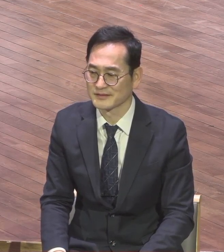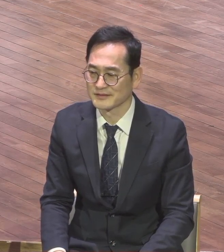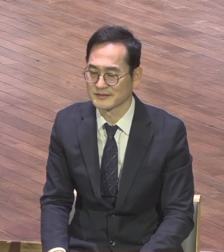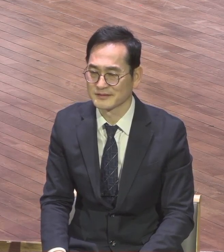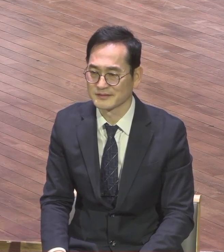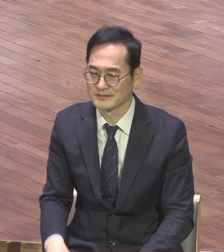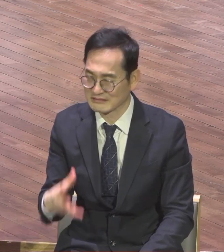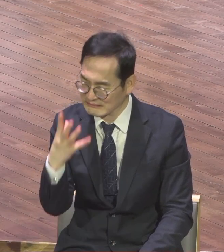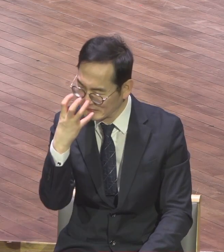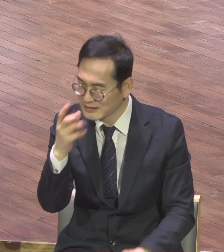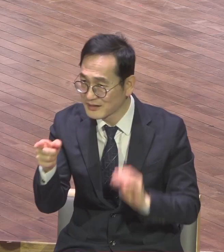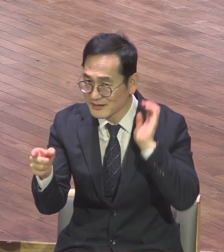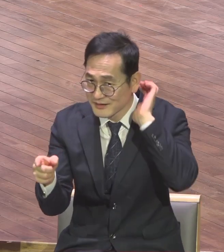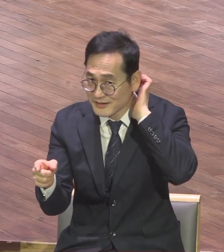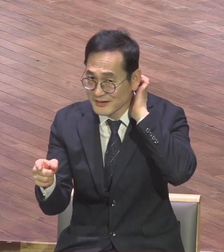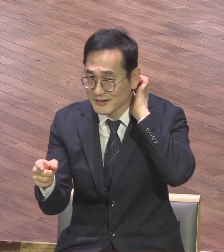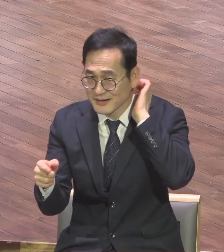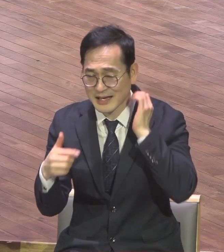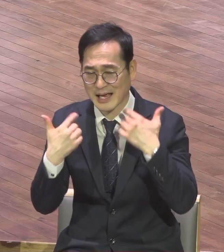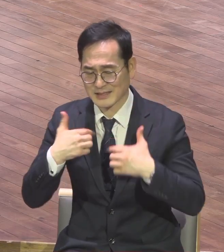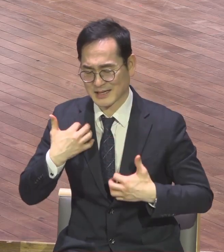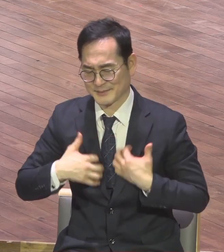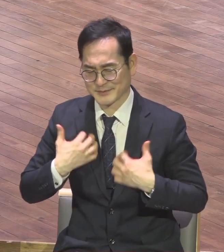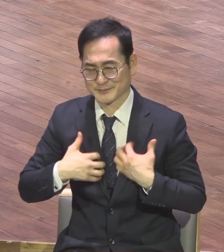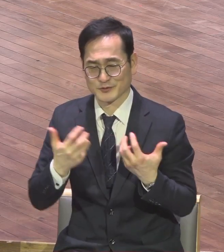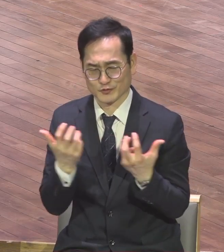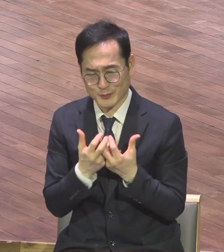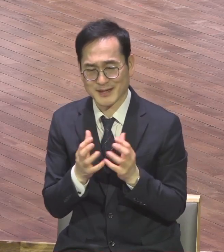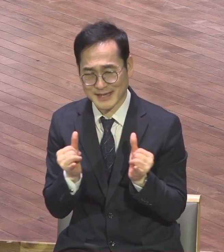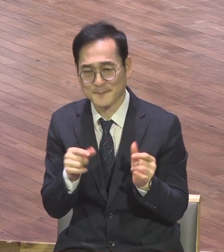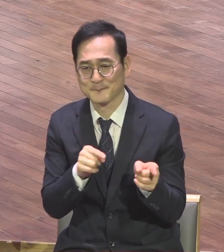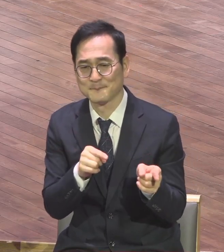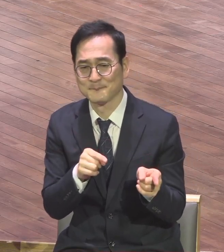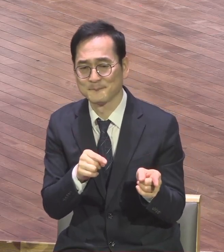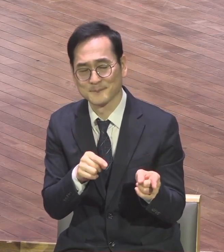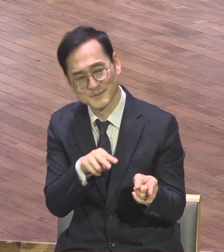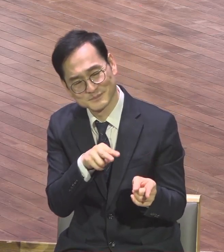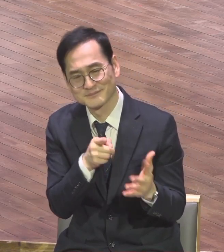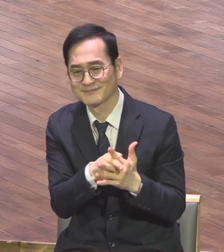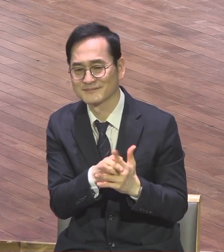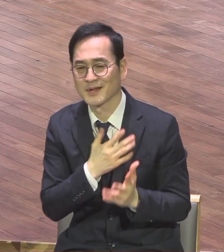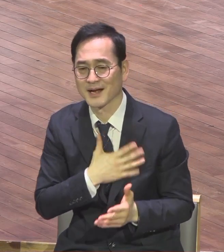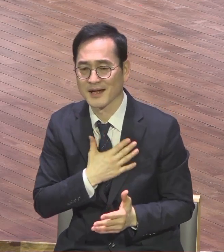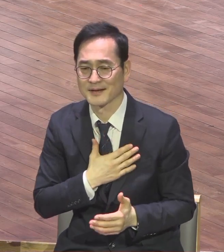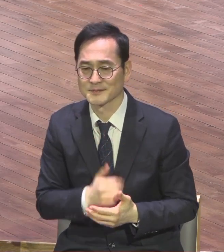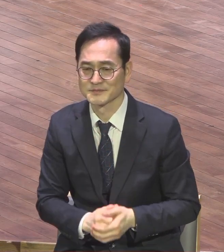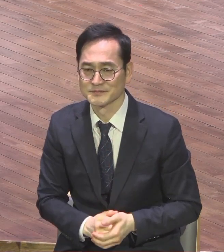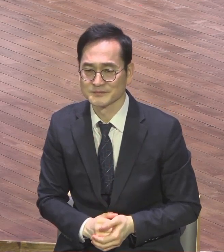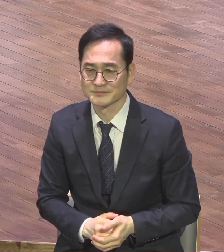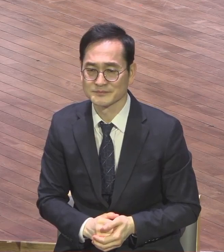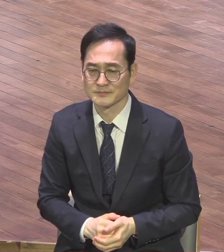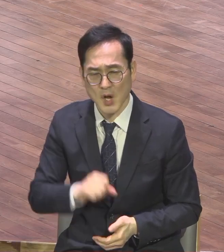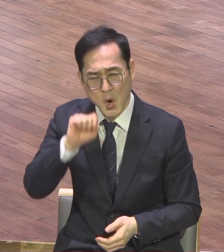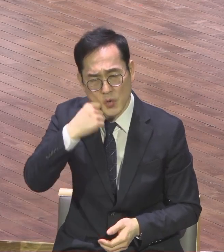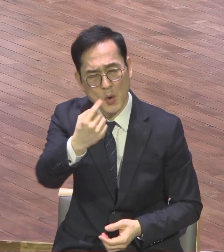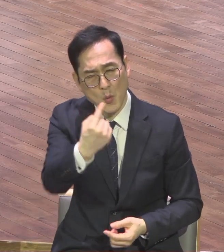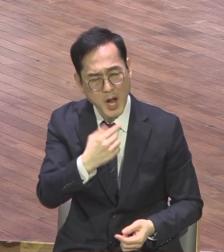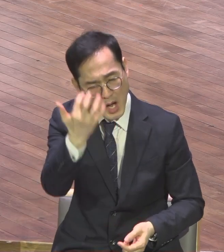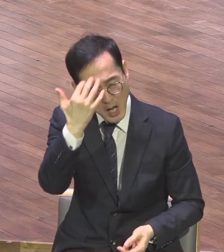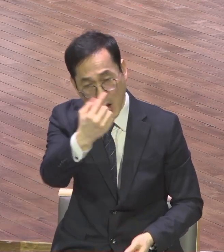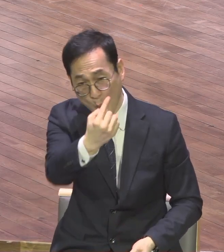기쁨이 충만해. 아 충만해. 늘 충만해. 아멘. 어떤 환경도 기죽지 않아. 늘